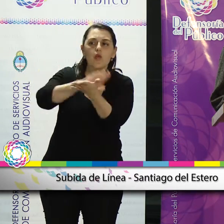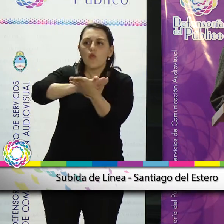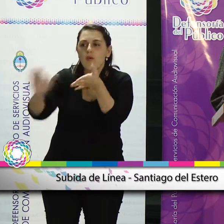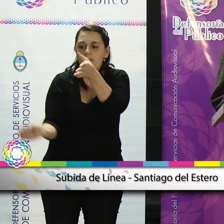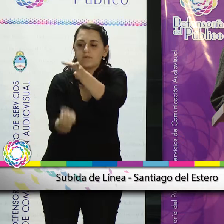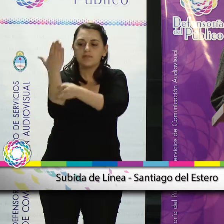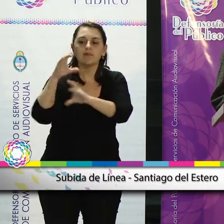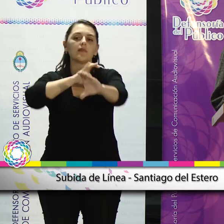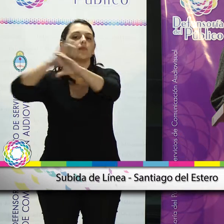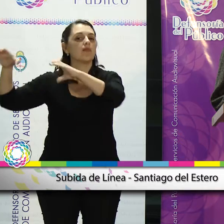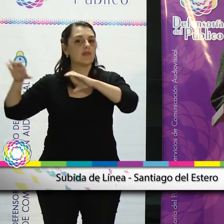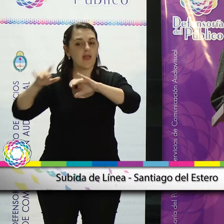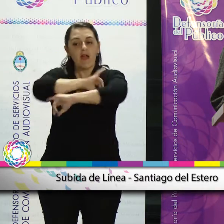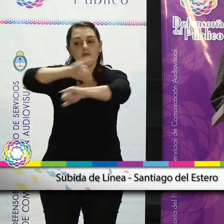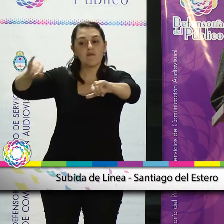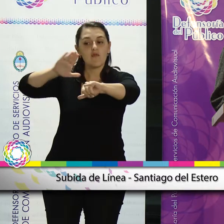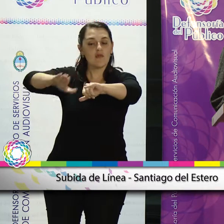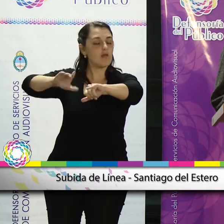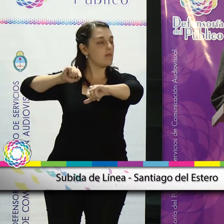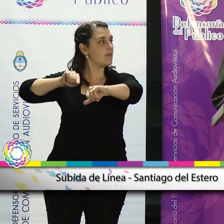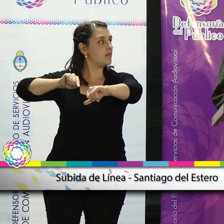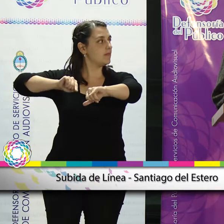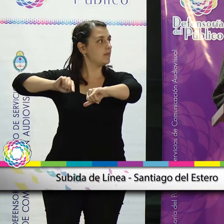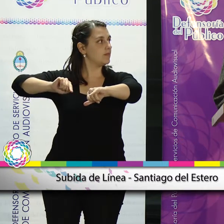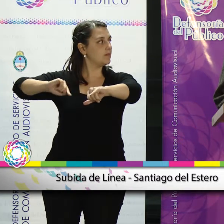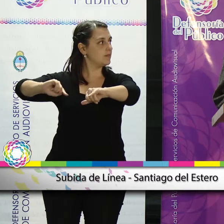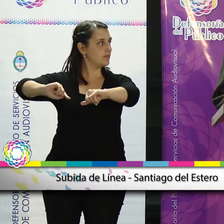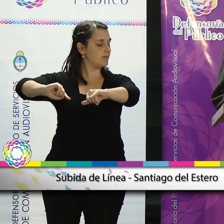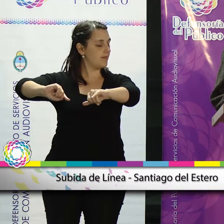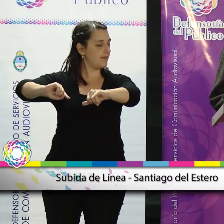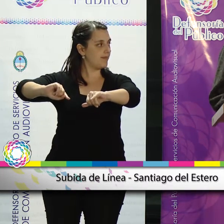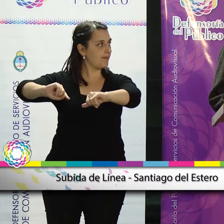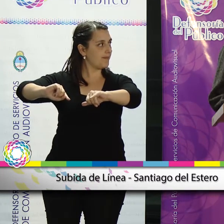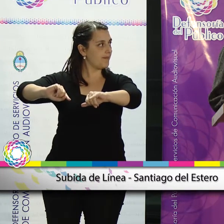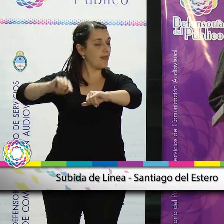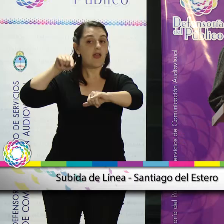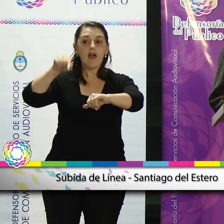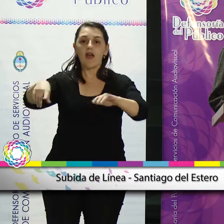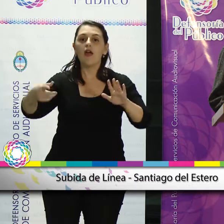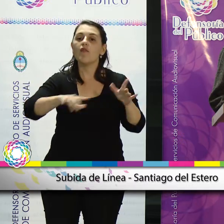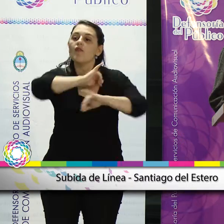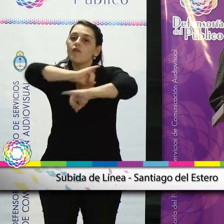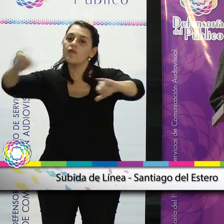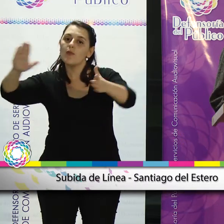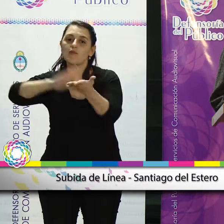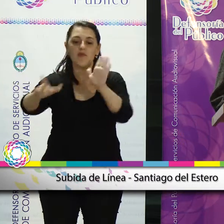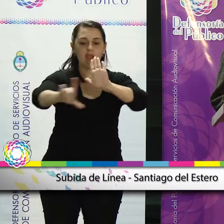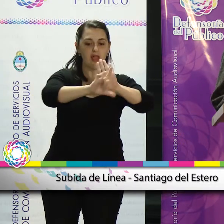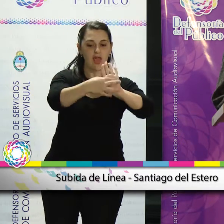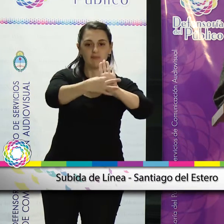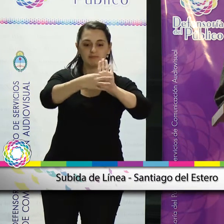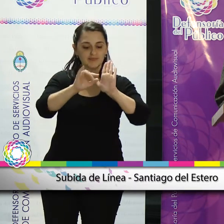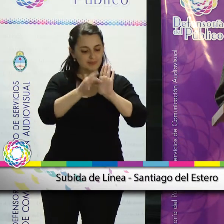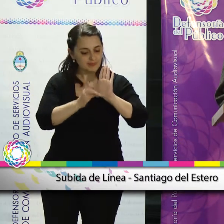todo informar sobre lo que la perdón la derogación que estaba sufriendo de esta ley y